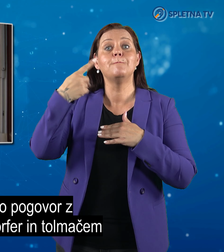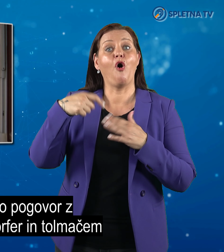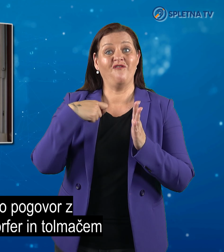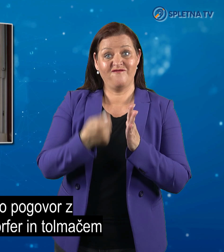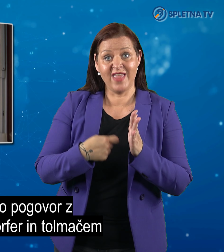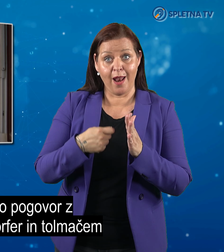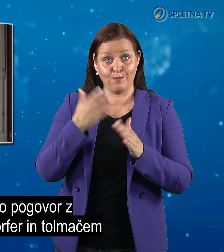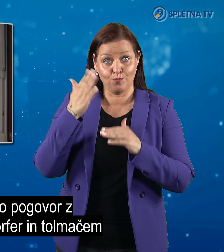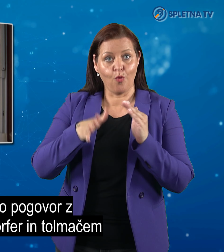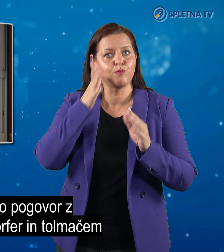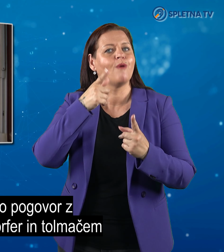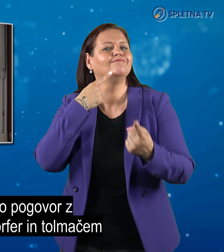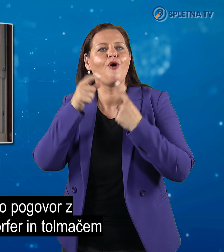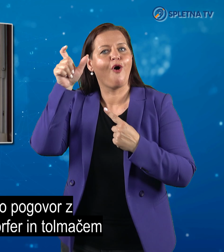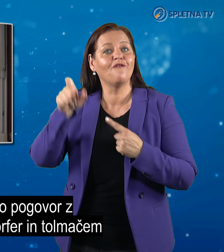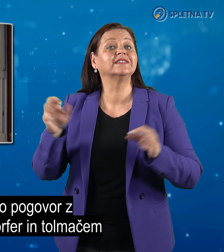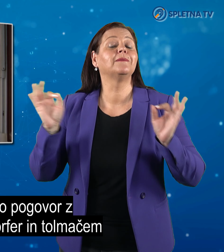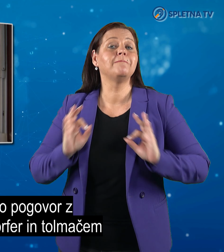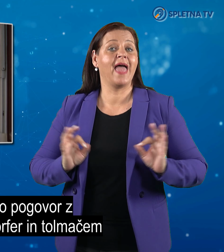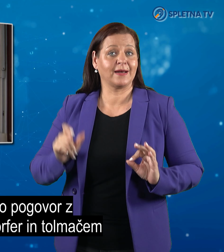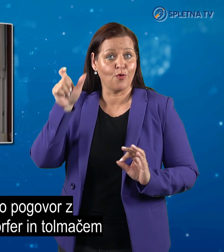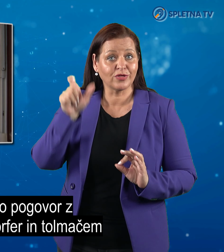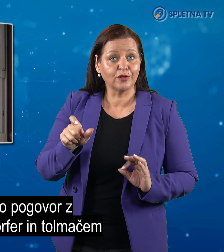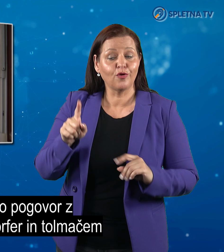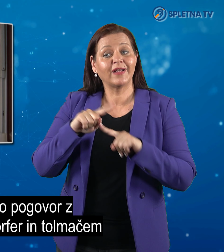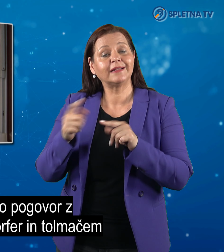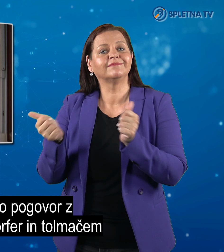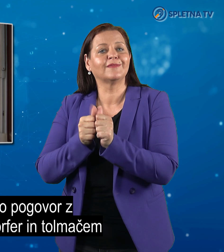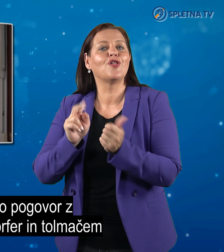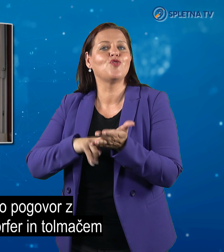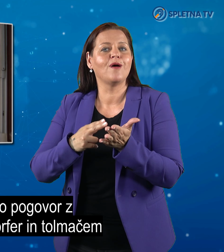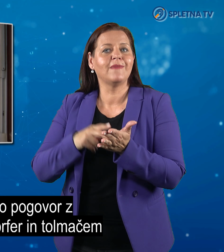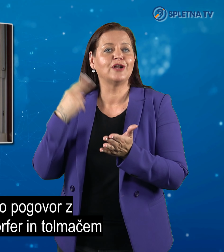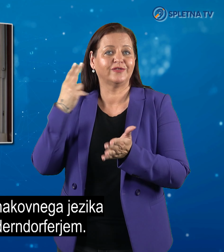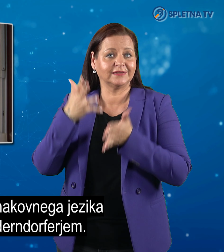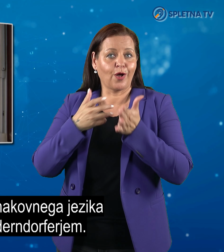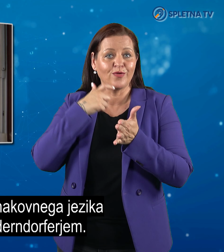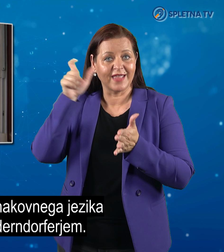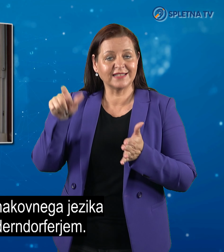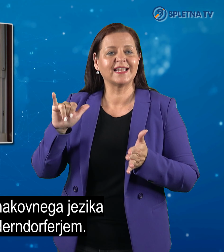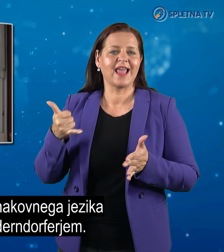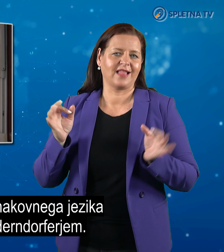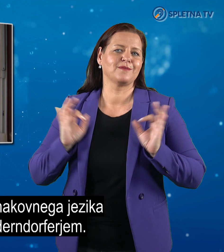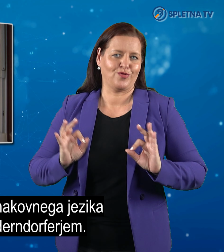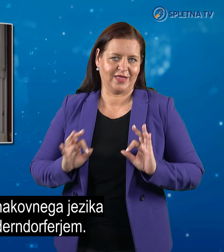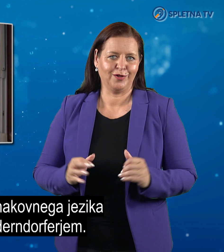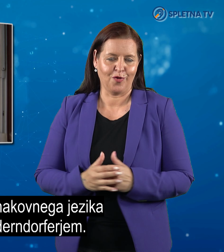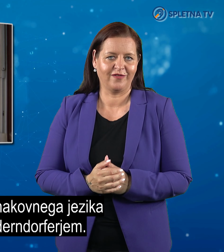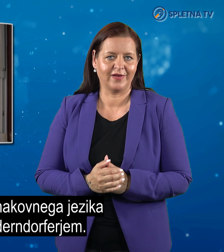Po filmu bo pogovor z Mary Möderndorfer in tolmačem slovenskega znakovnega jezika Janijem